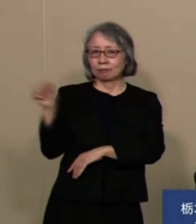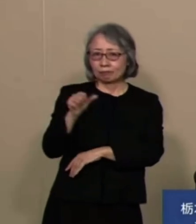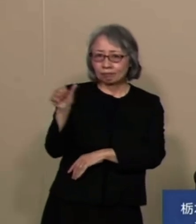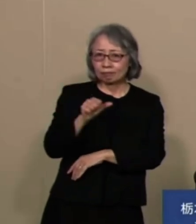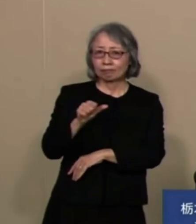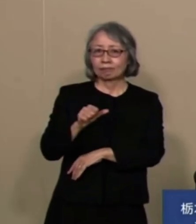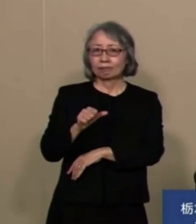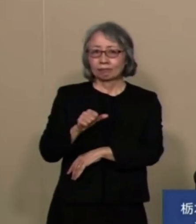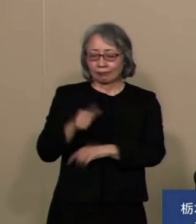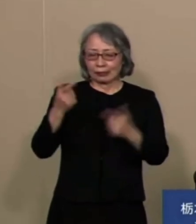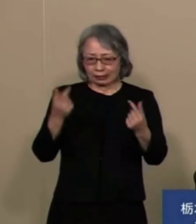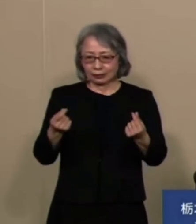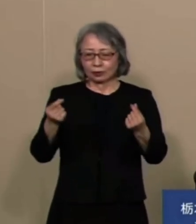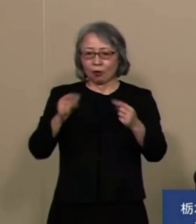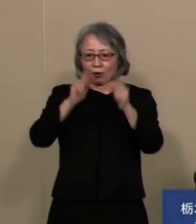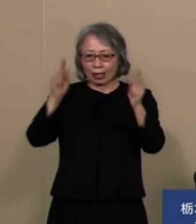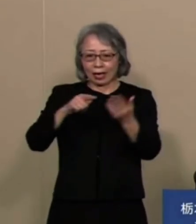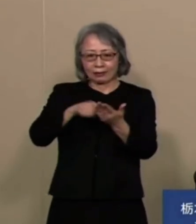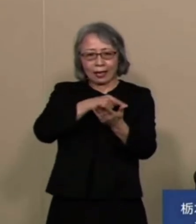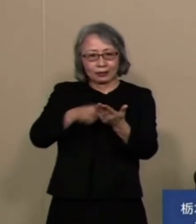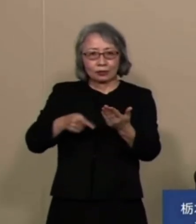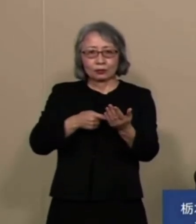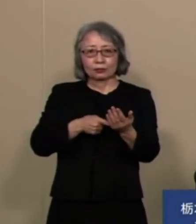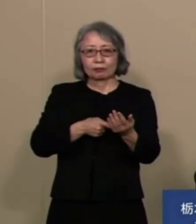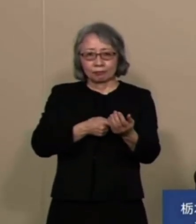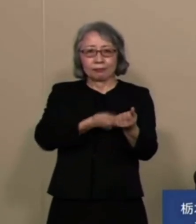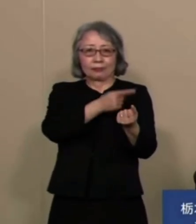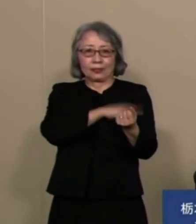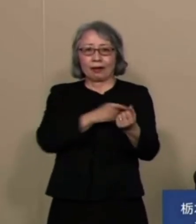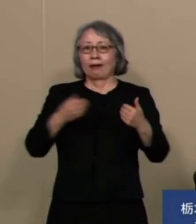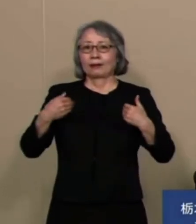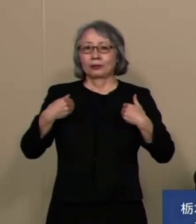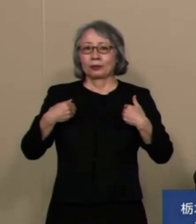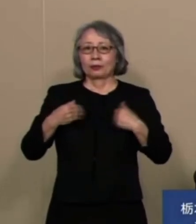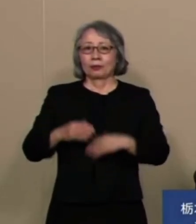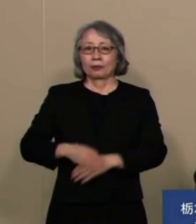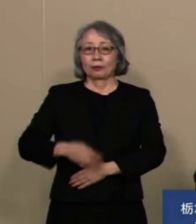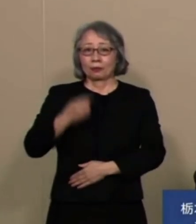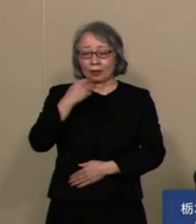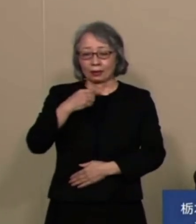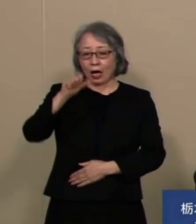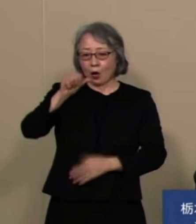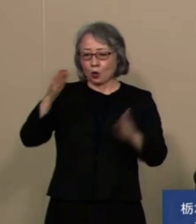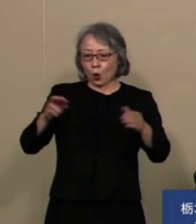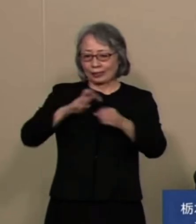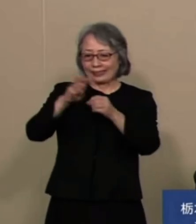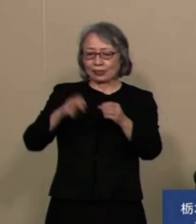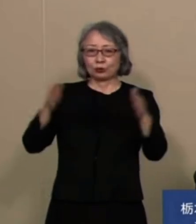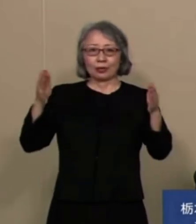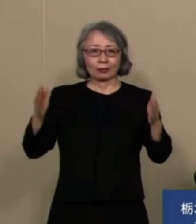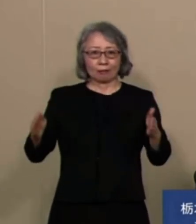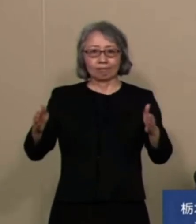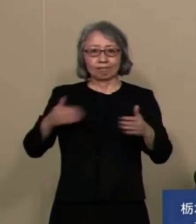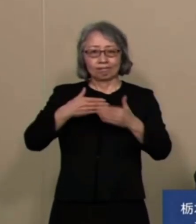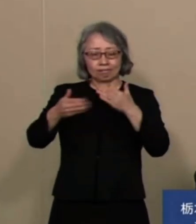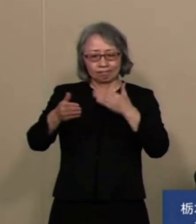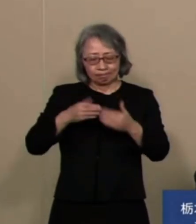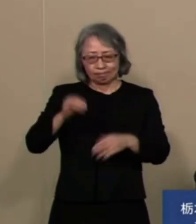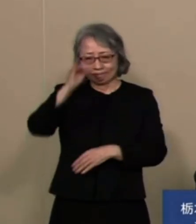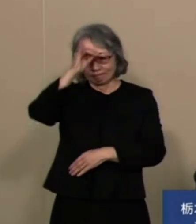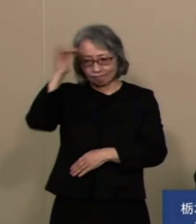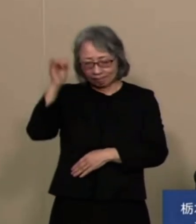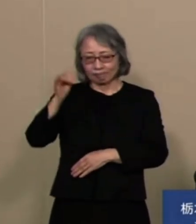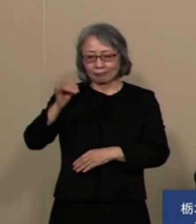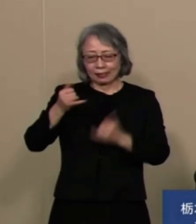スピード感を持ち着実に課題を解決する力が求められます私は後期20年の経験